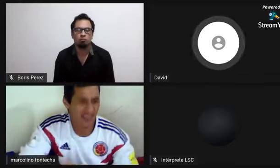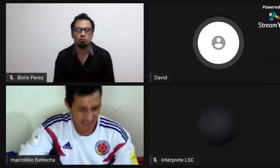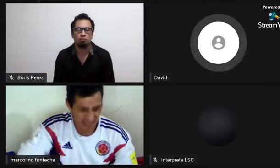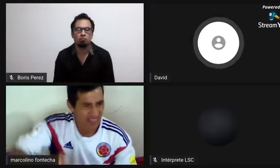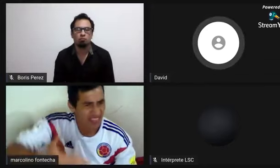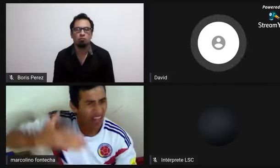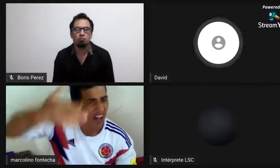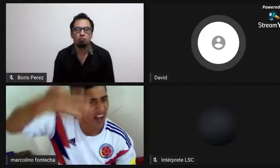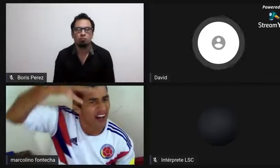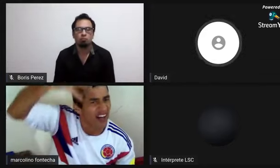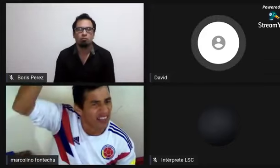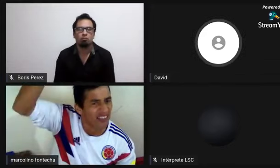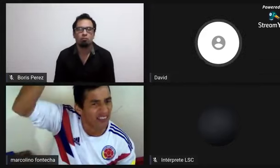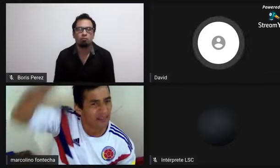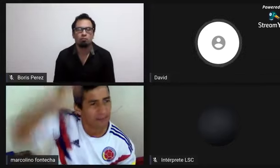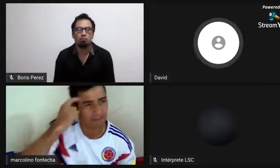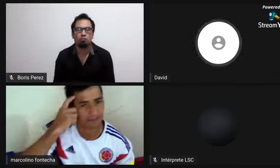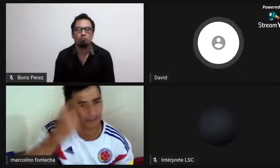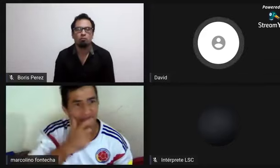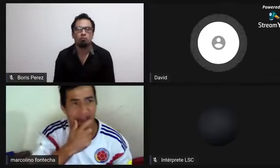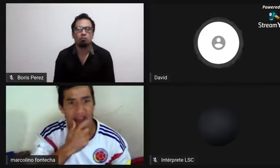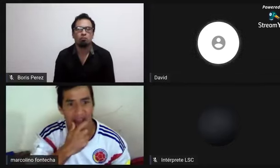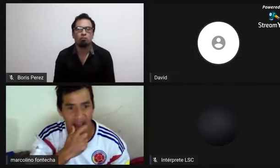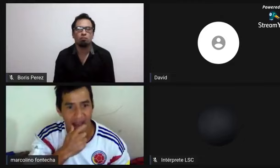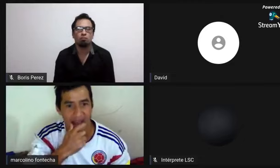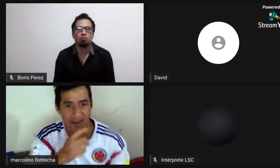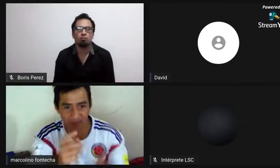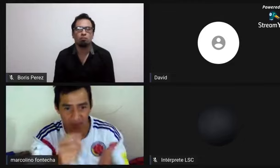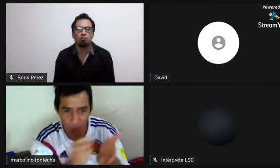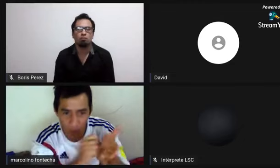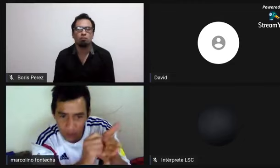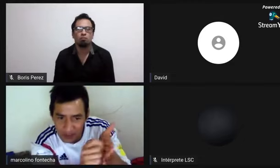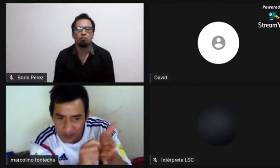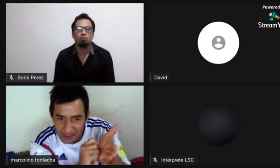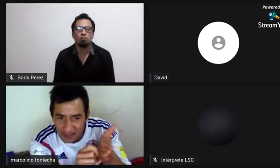Pero yo creo que es porque ellos nacieron allá.